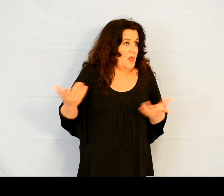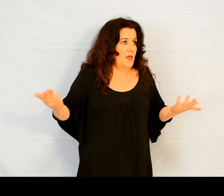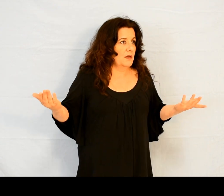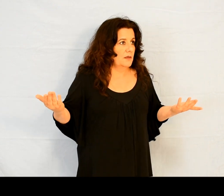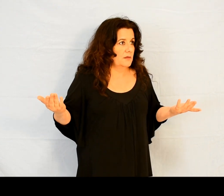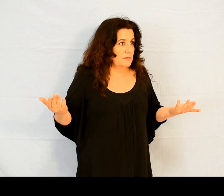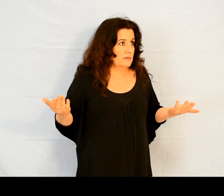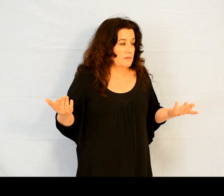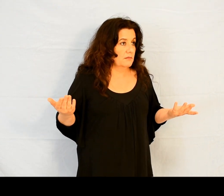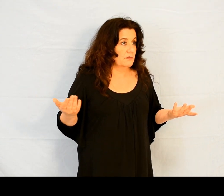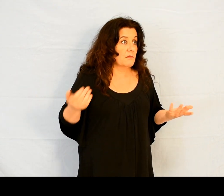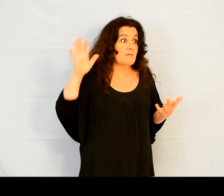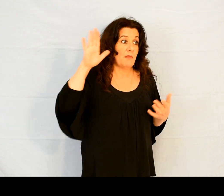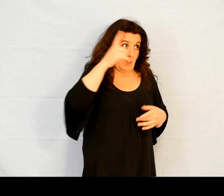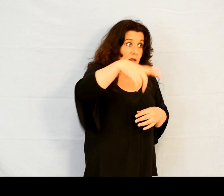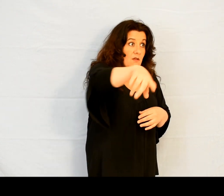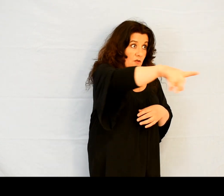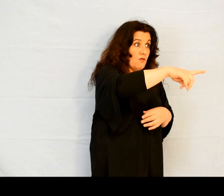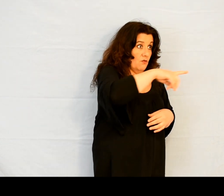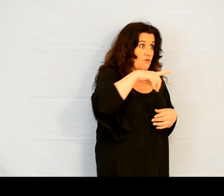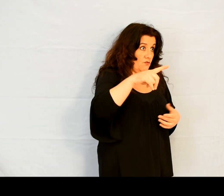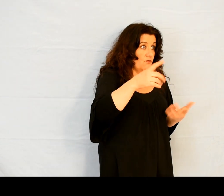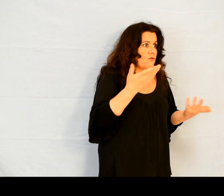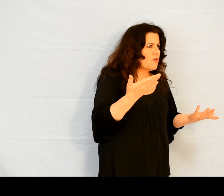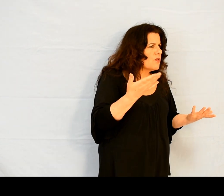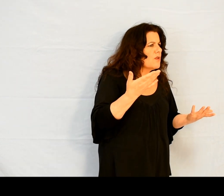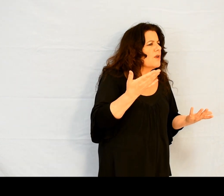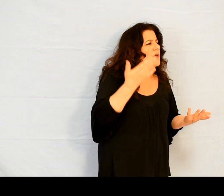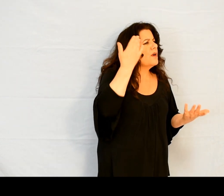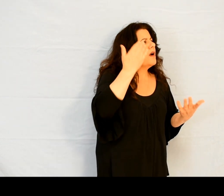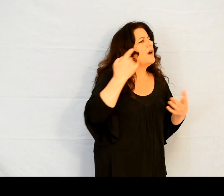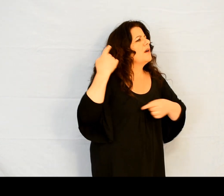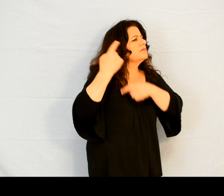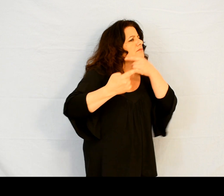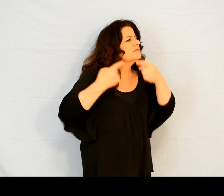Mais chez vous, c'est la coutume que je vous relâche quelqu'un pour la Pâque.